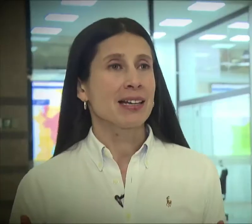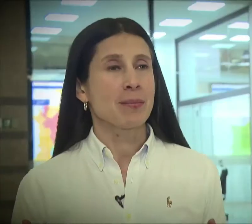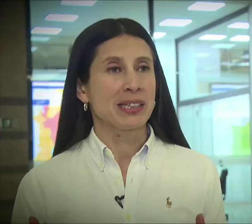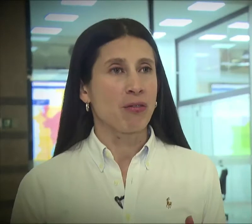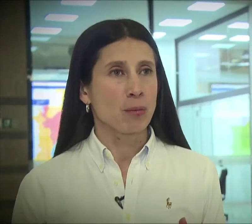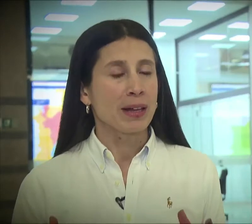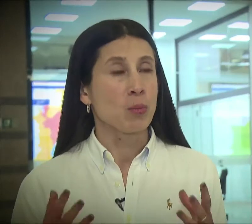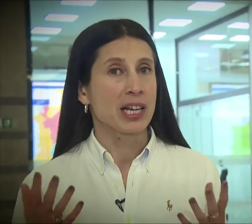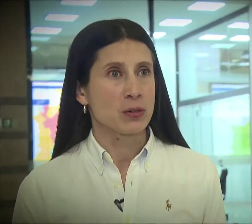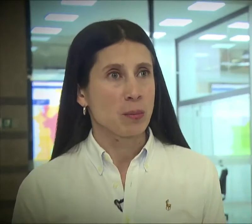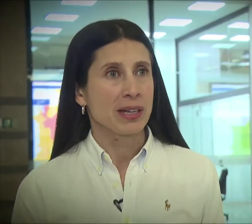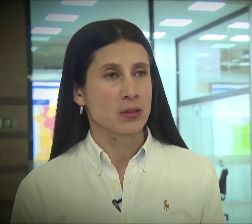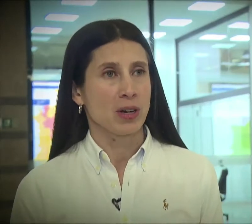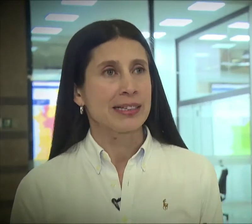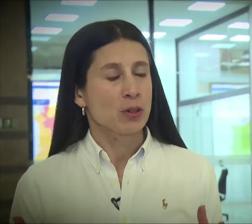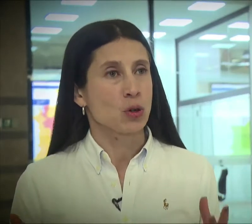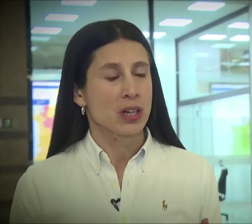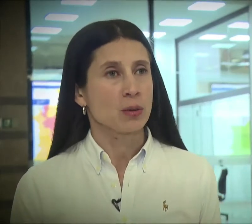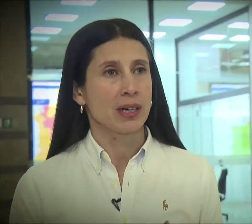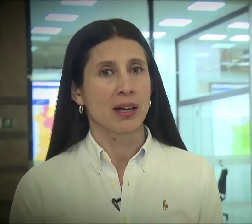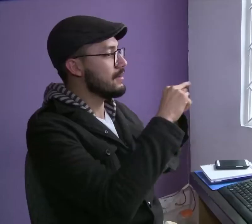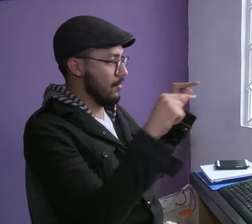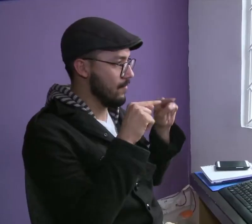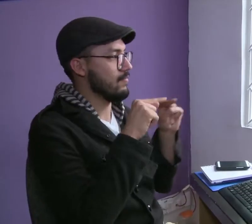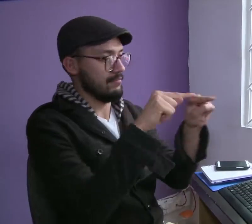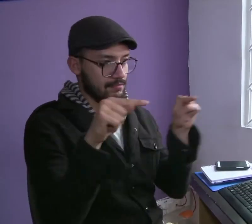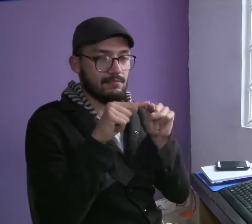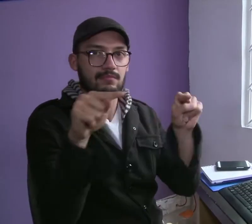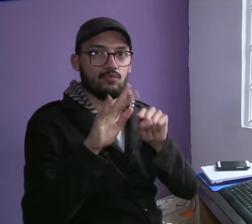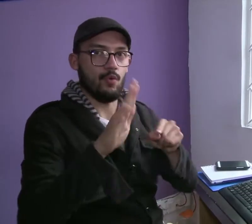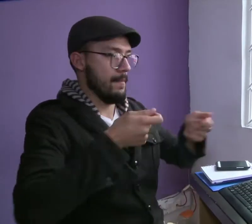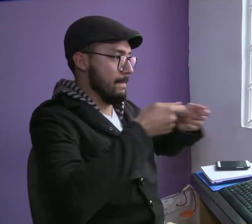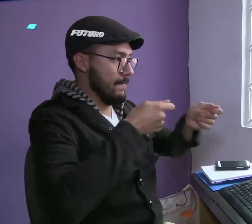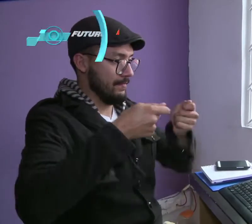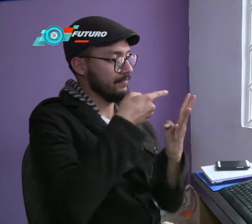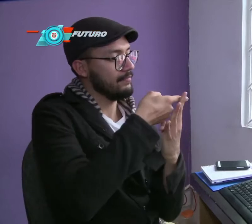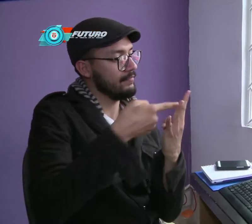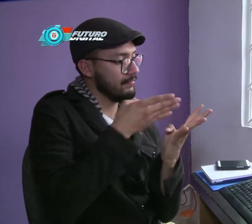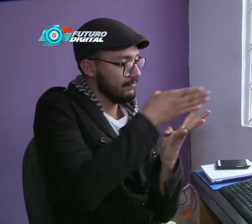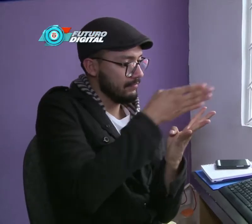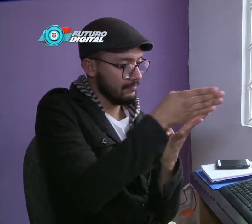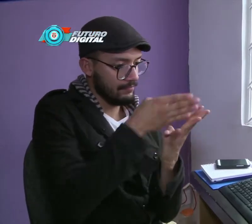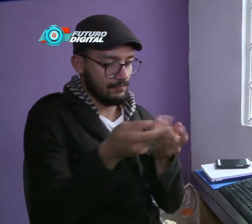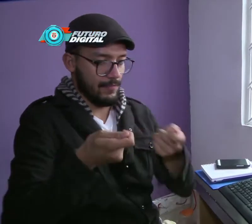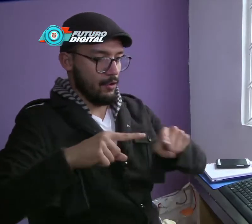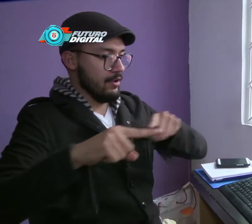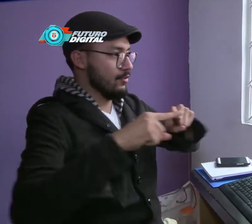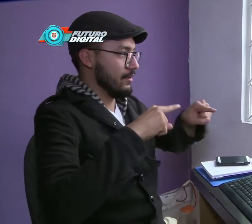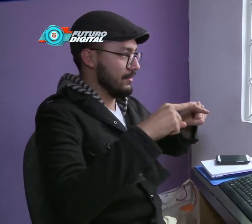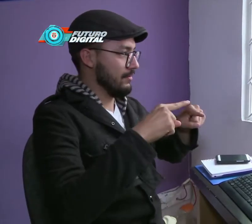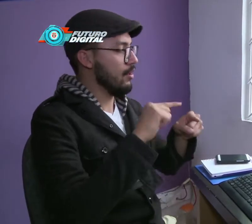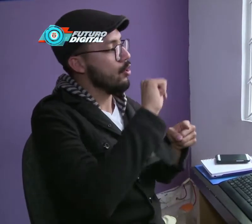Gracias a esta plataforma de comunicación bidireccional de nuestro Centro de Relevo, las personas sordas en Colombia han logrado comunicarse con las personas